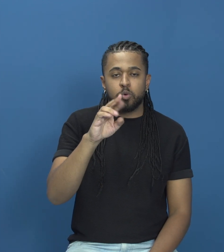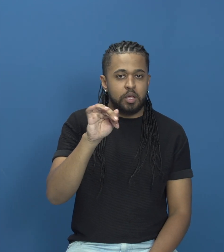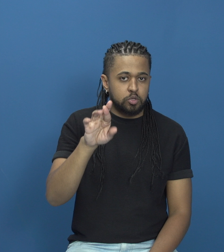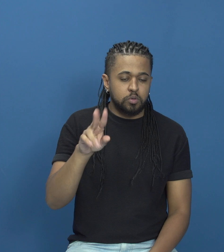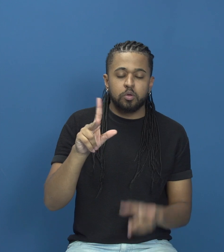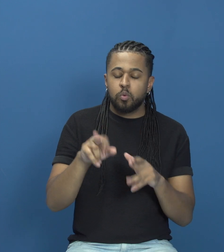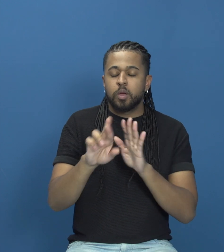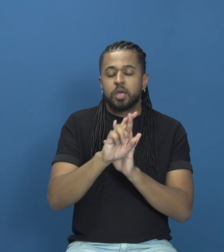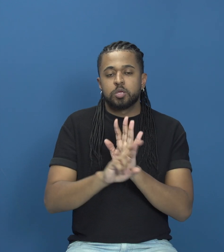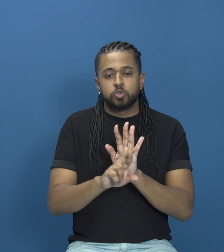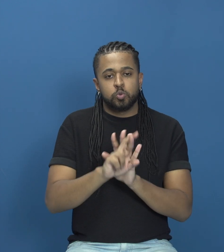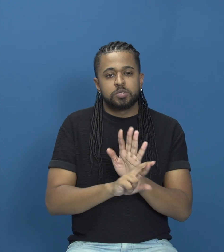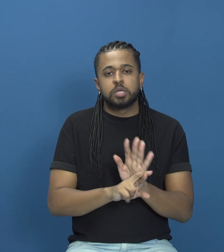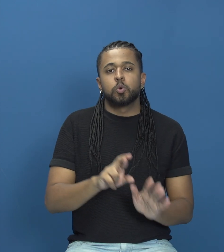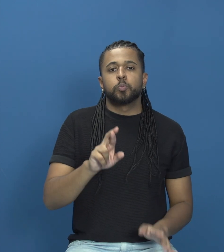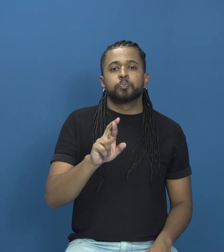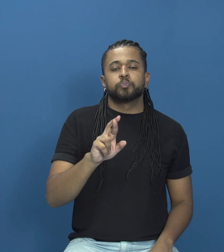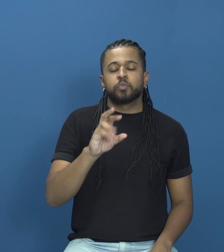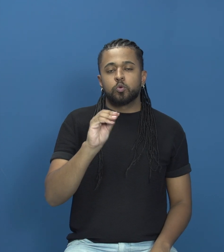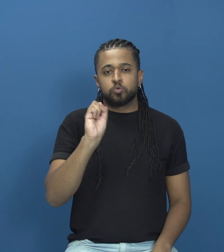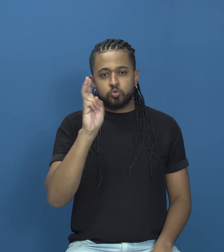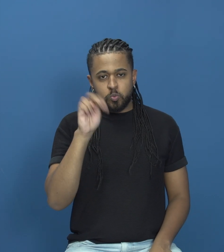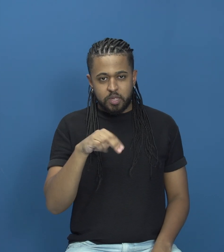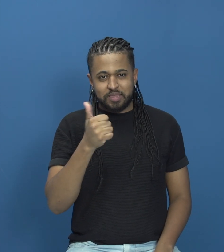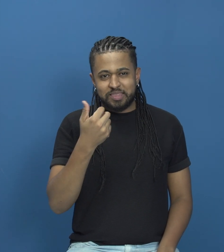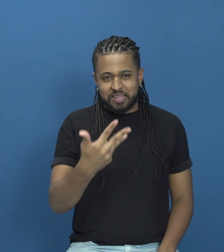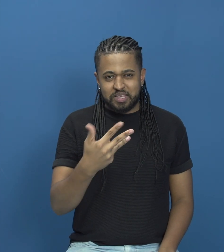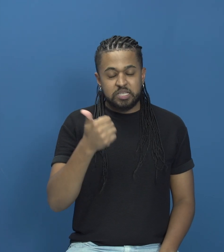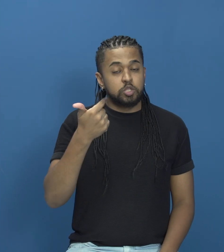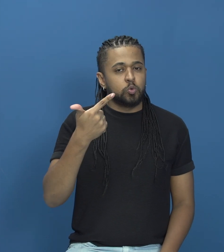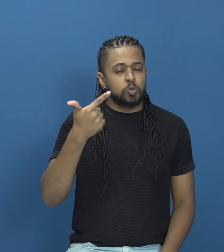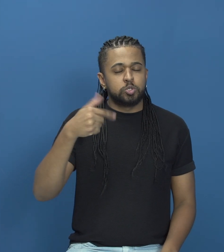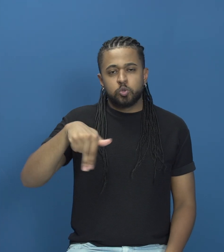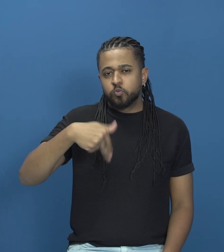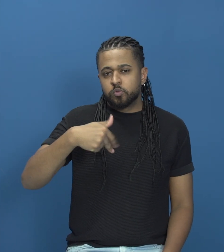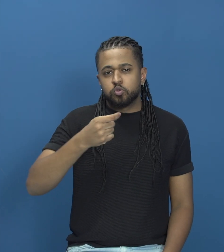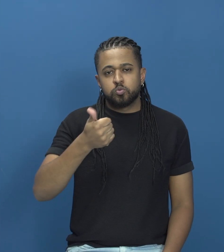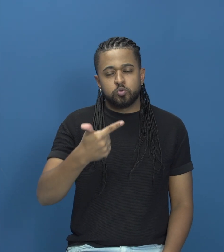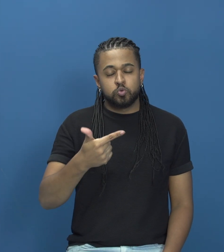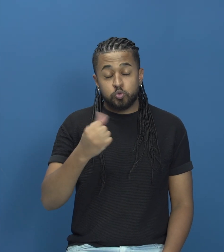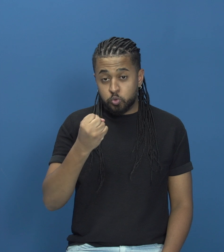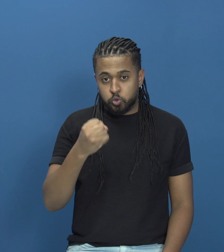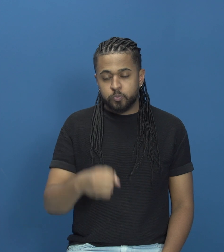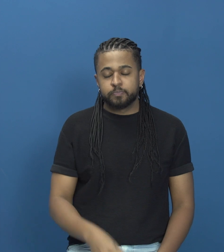nos termos da Resolução Consuem número 13, de 12 de novembro de 2018.